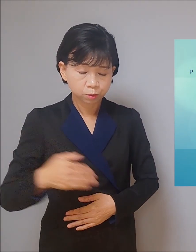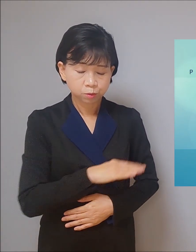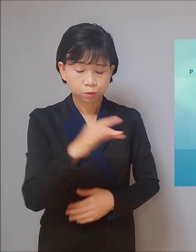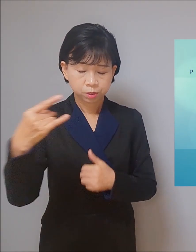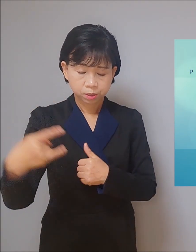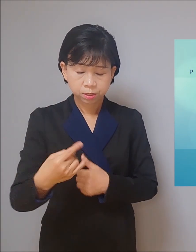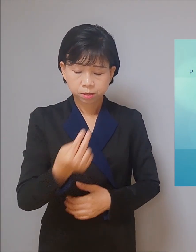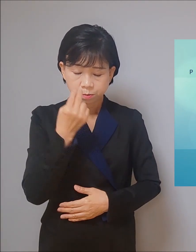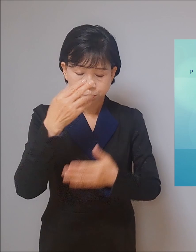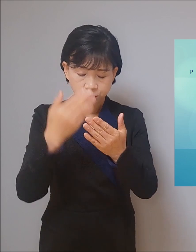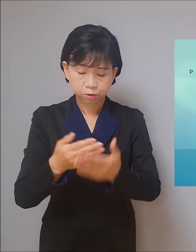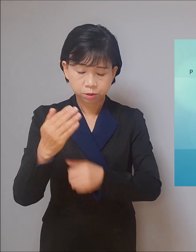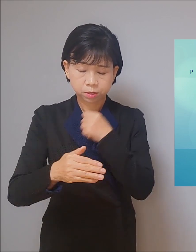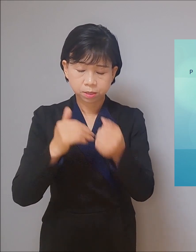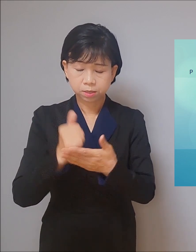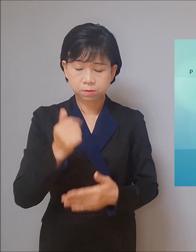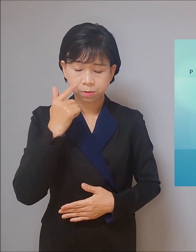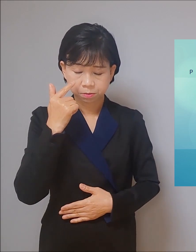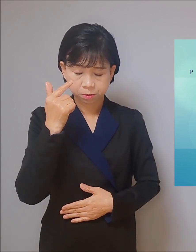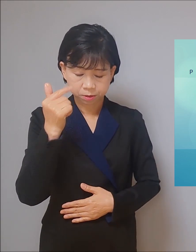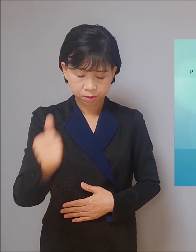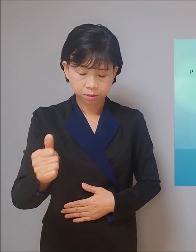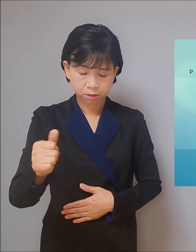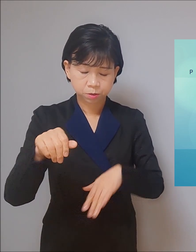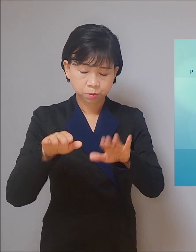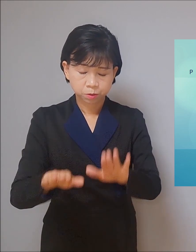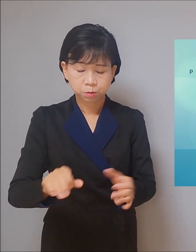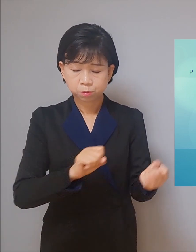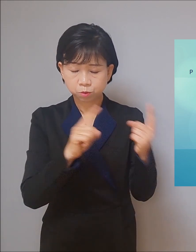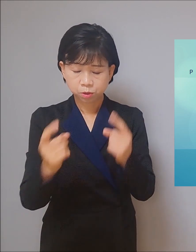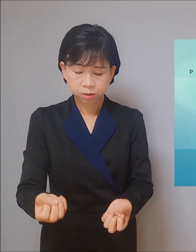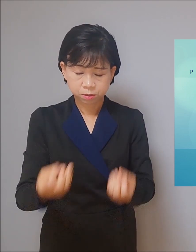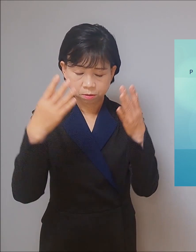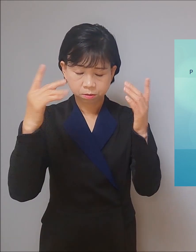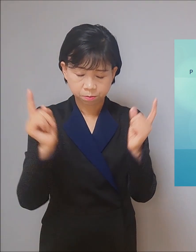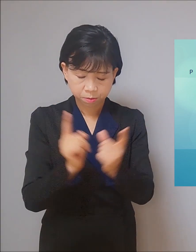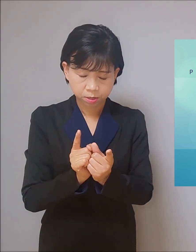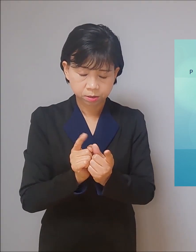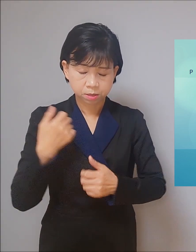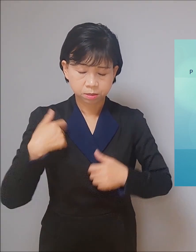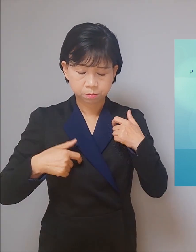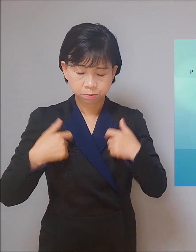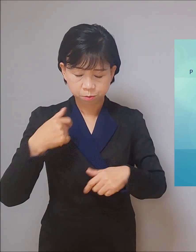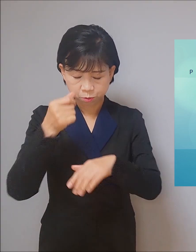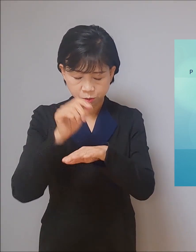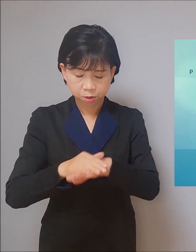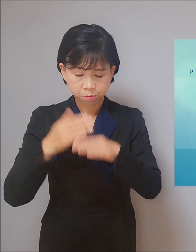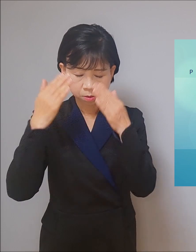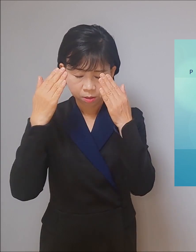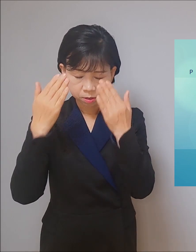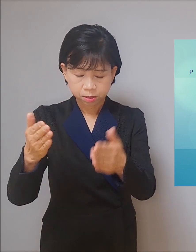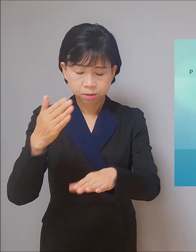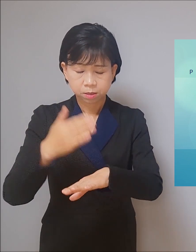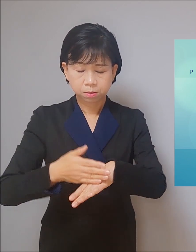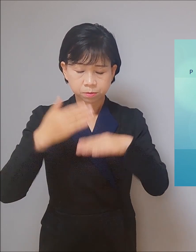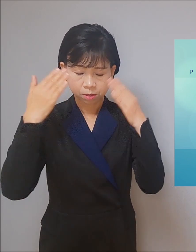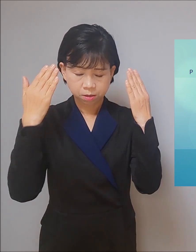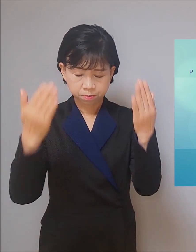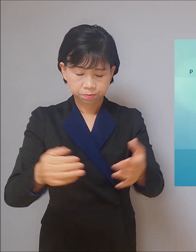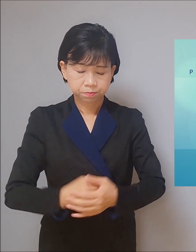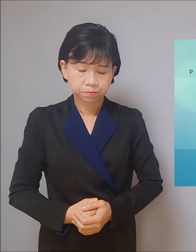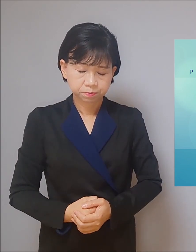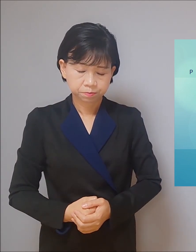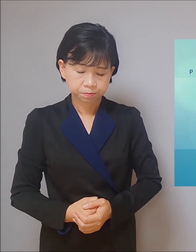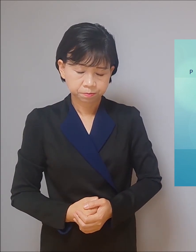우리에게 생명을 주신 하나님 아버지, 오늘 부활절을 맞이하여 기쁨으로 예배하게 하시니